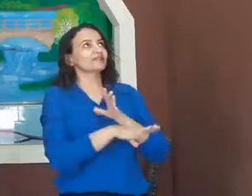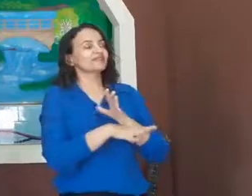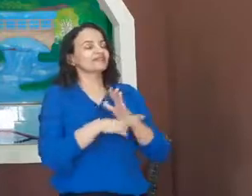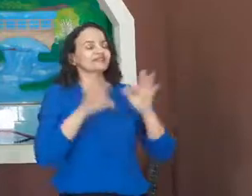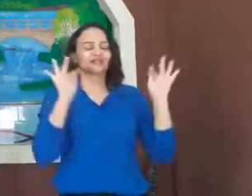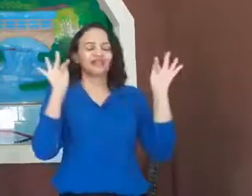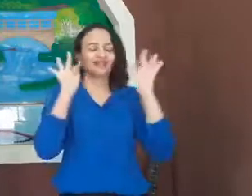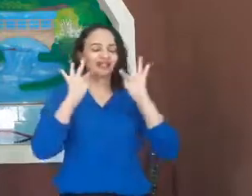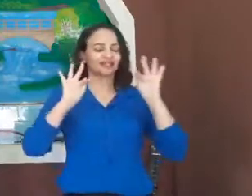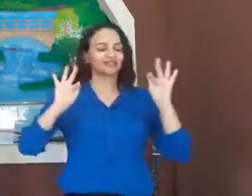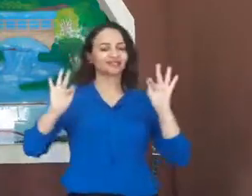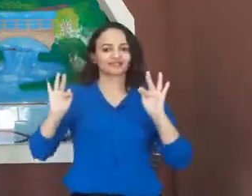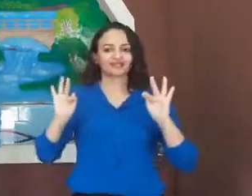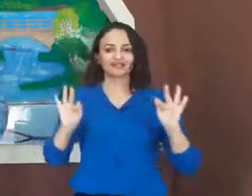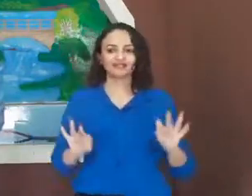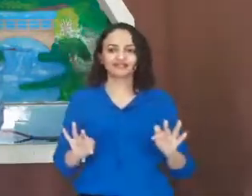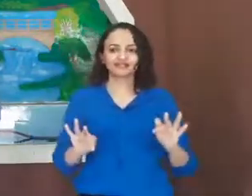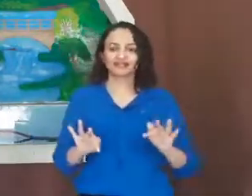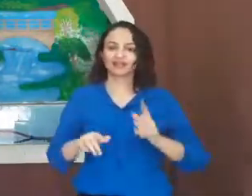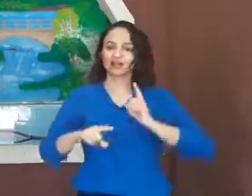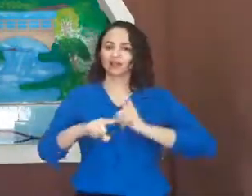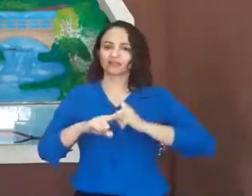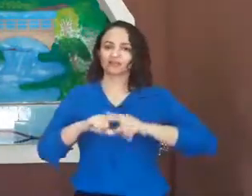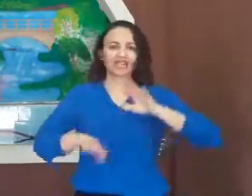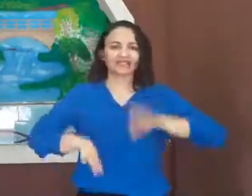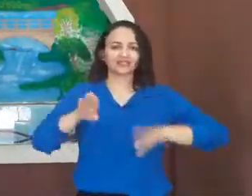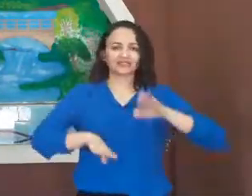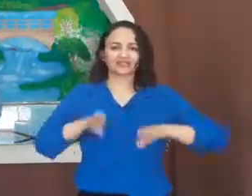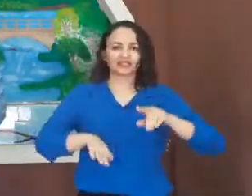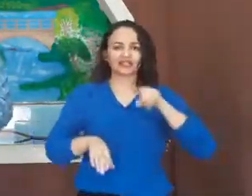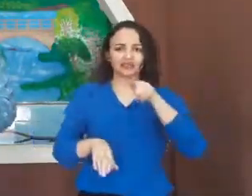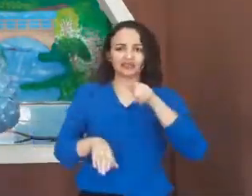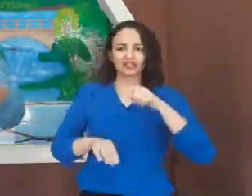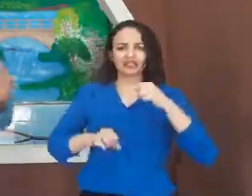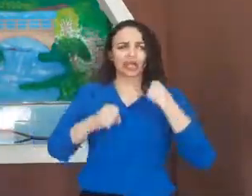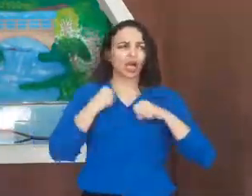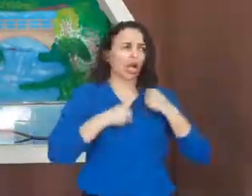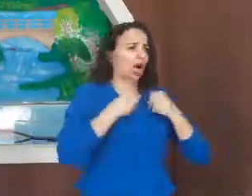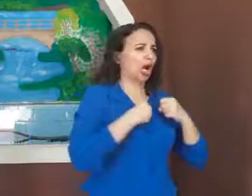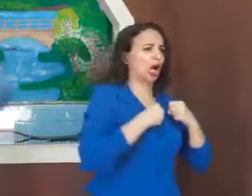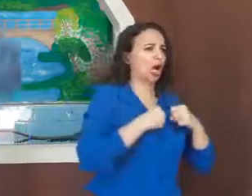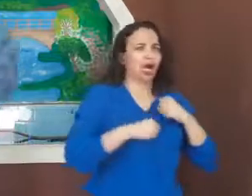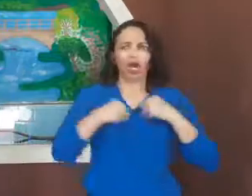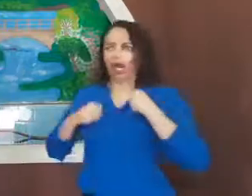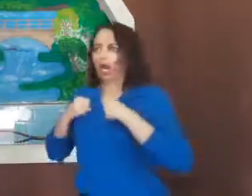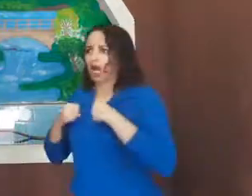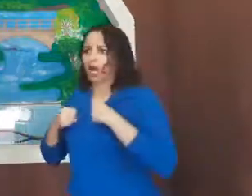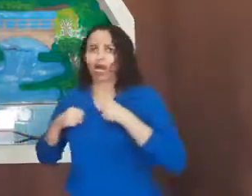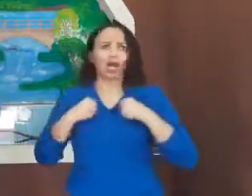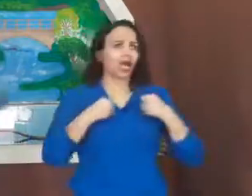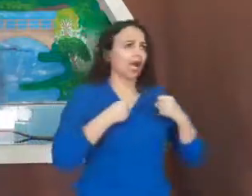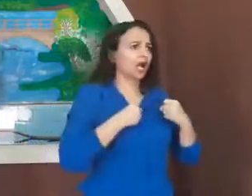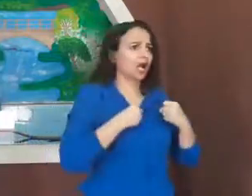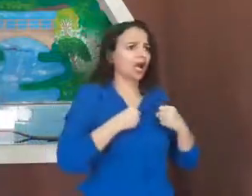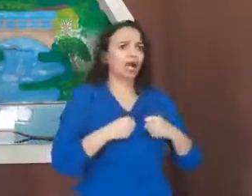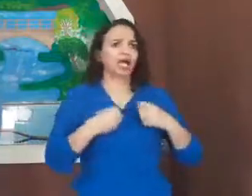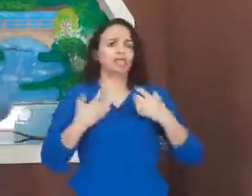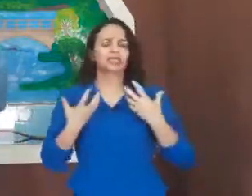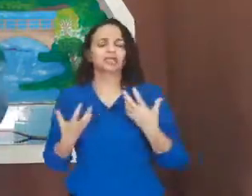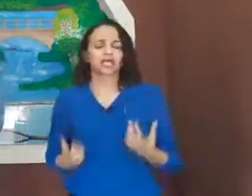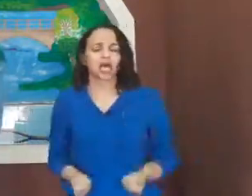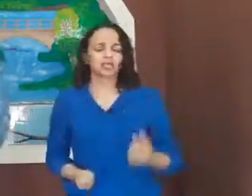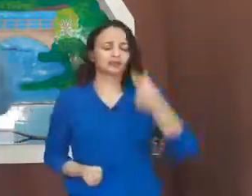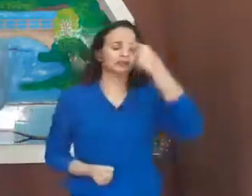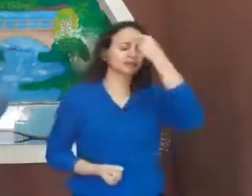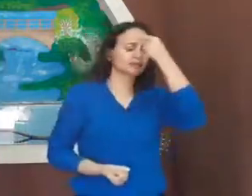desfrutar. Porque às vezes, se você estiver correndo para lá e para cá, correndo para lá e para cá, não descansando, totalmente estressado,